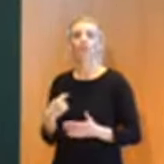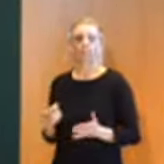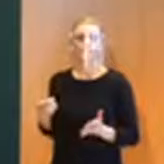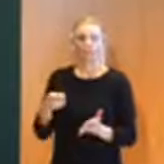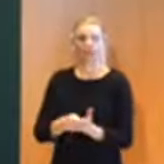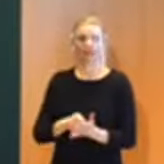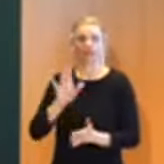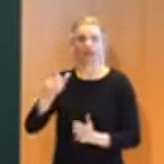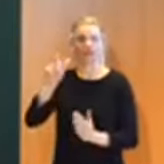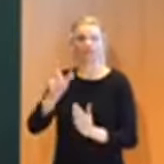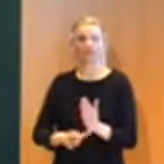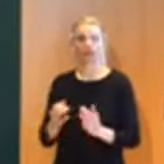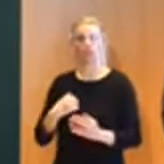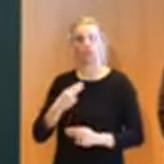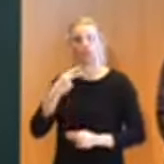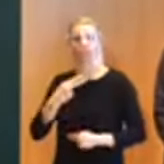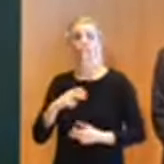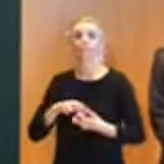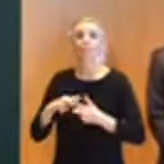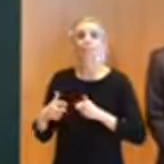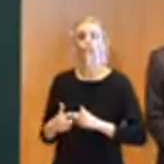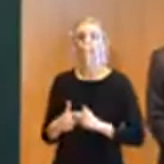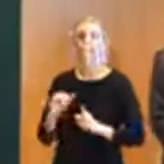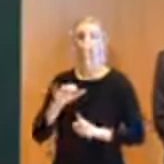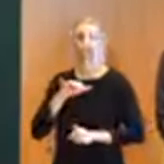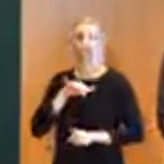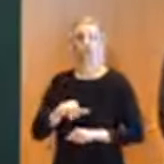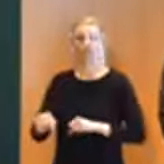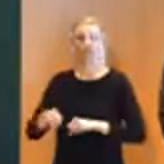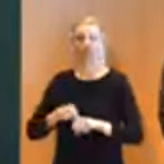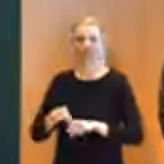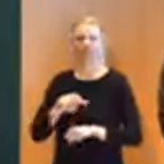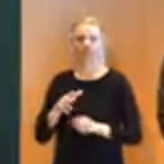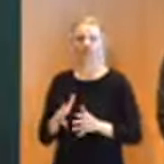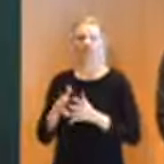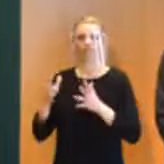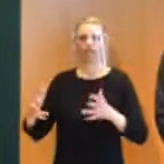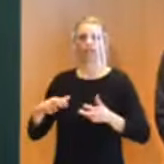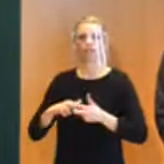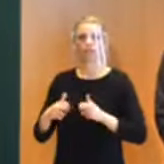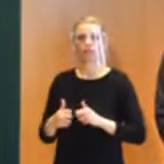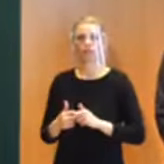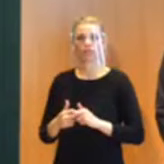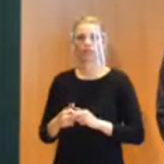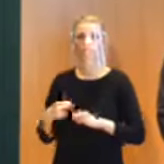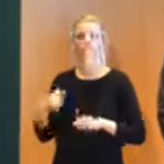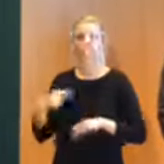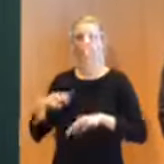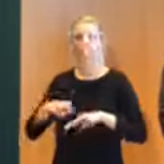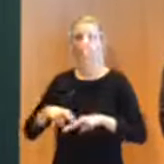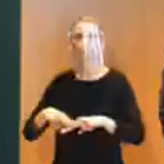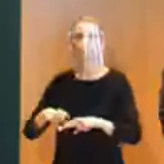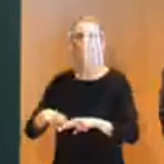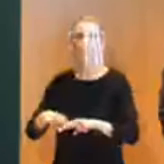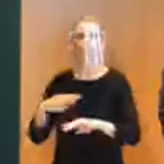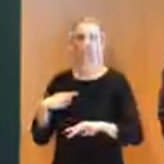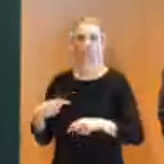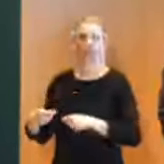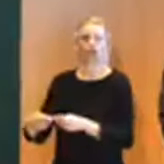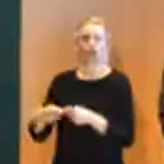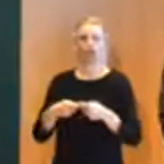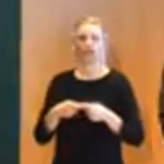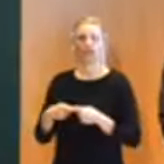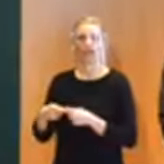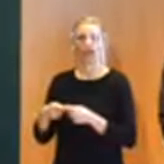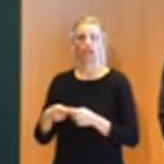sme videli, že tieto problémy, ktoré sú vo vláde, sú veľké. Postupovali sme tu kolegiálne, ale ak